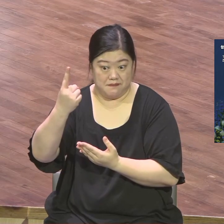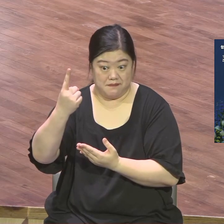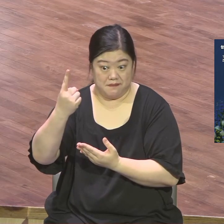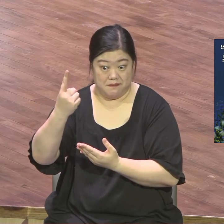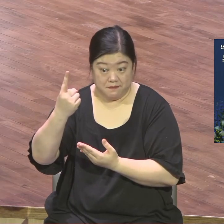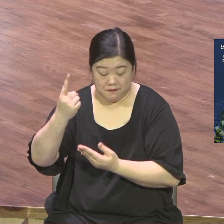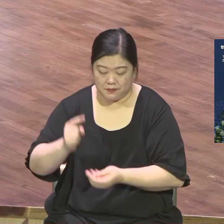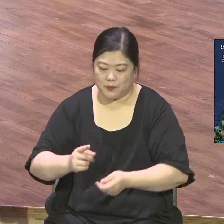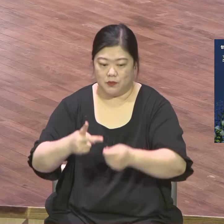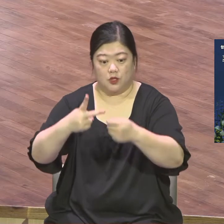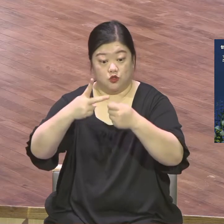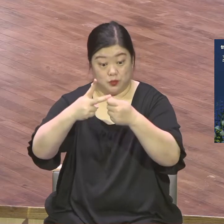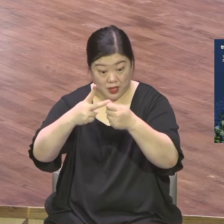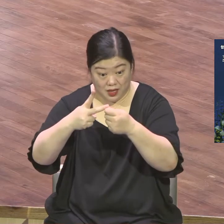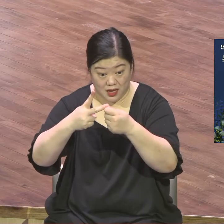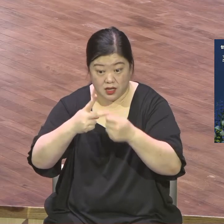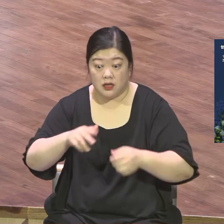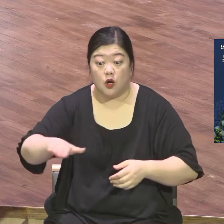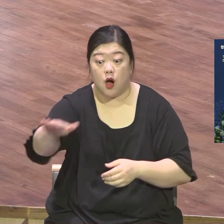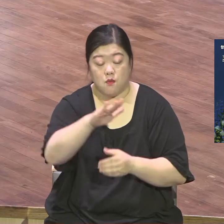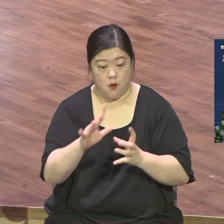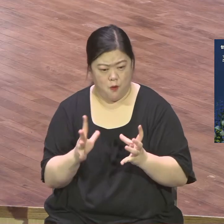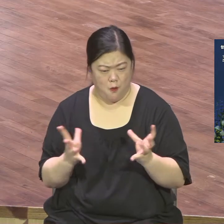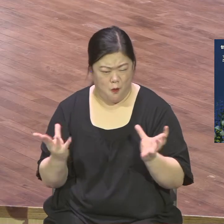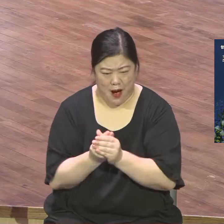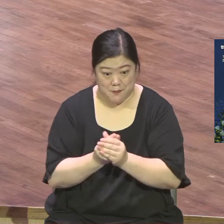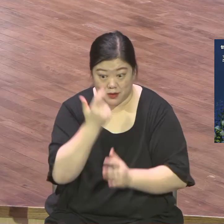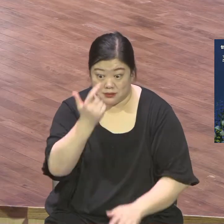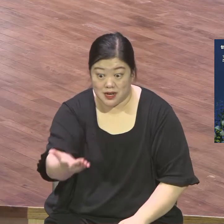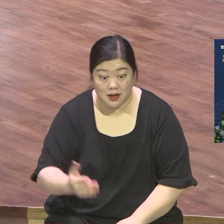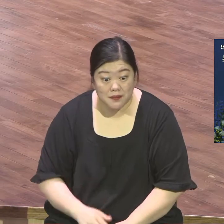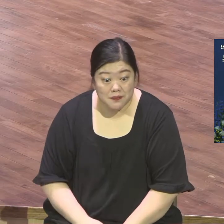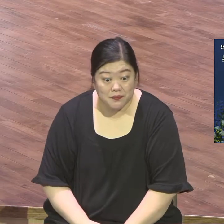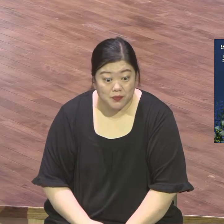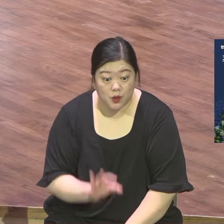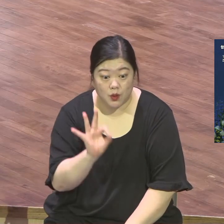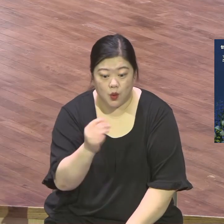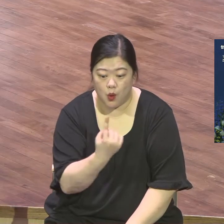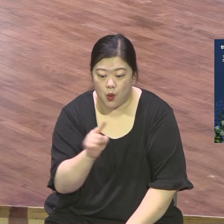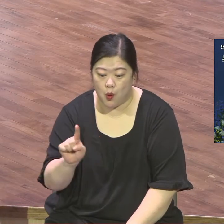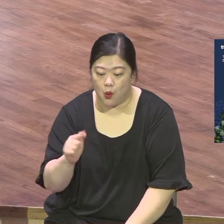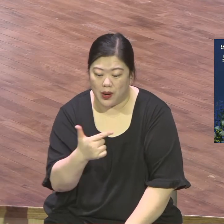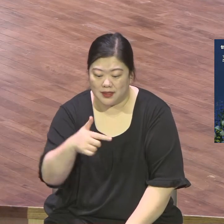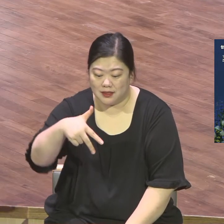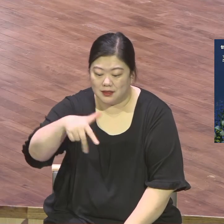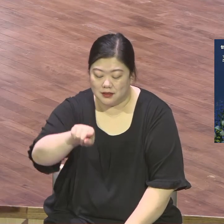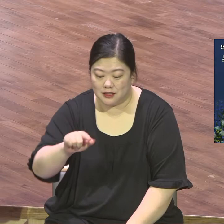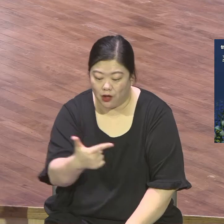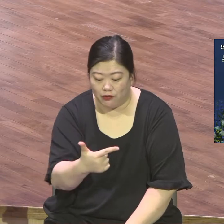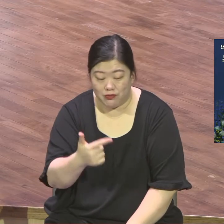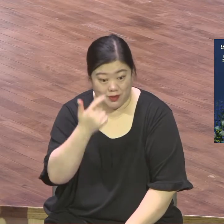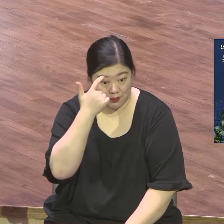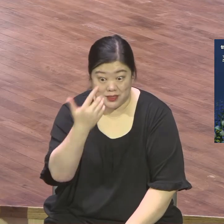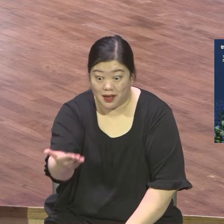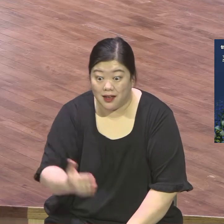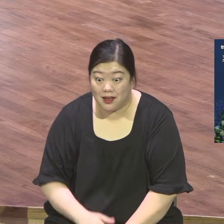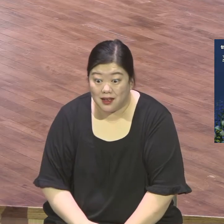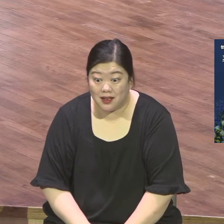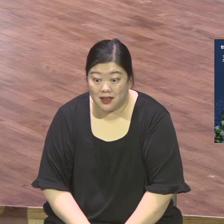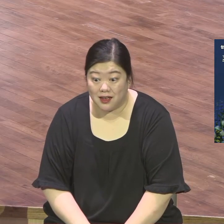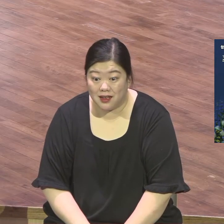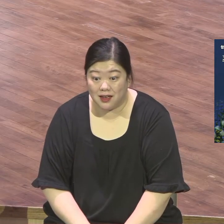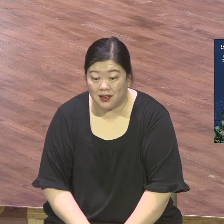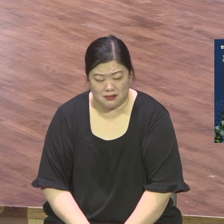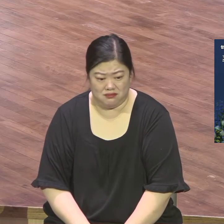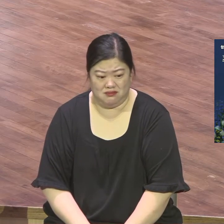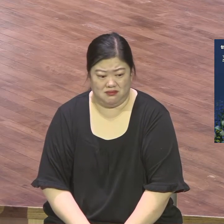둘째는 우리 모두가 아직 불완전한 존재. 불완전한 존재. 신학적으로 말하면요, 우리는 성화되어 가고 있는